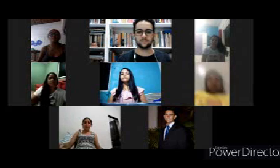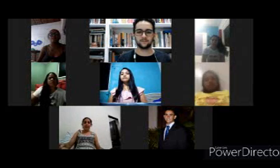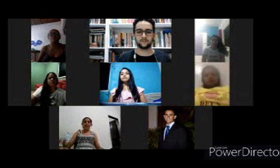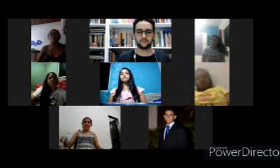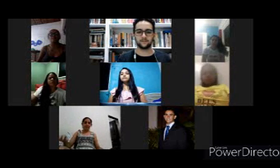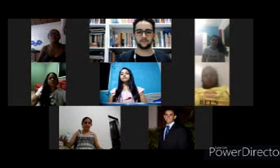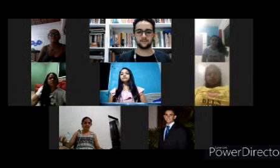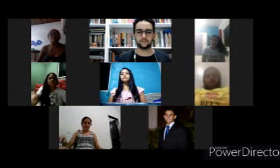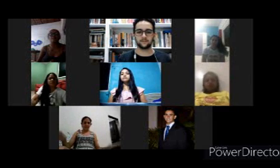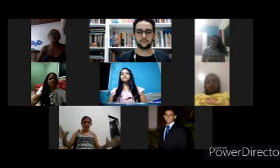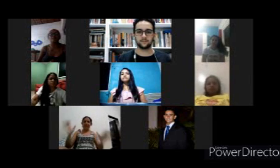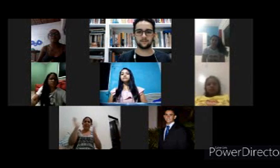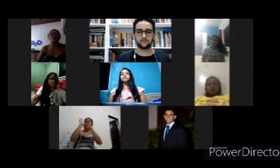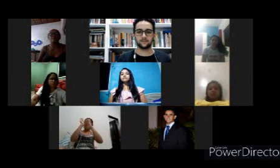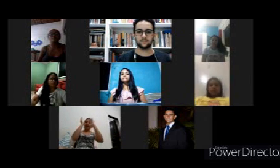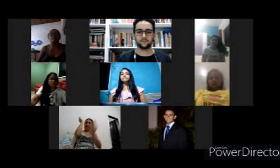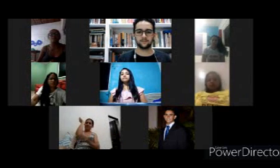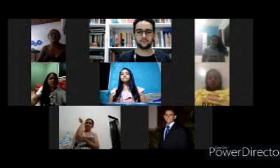e, meu Deus, jaca.